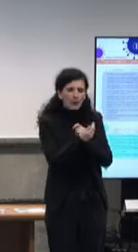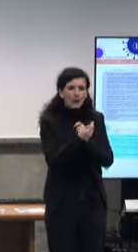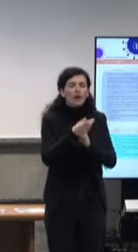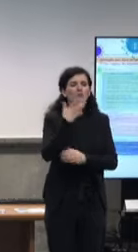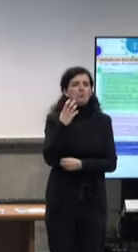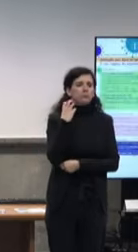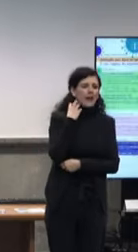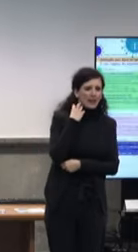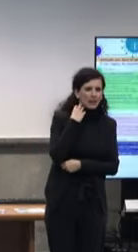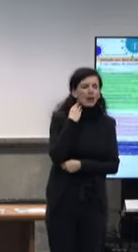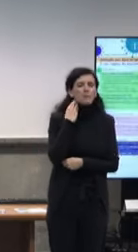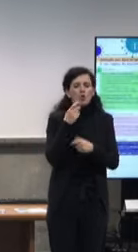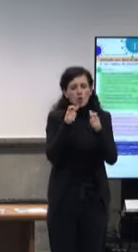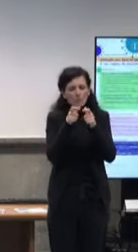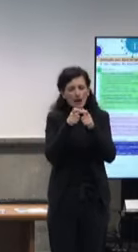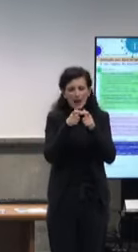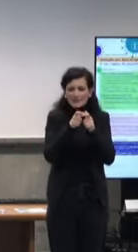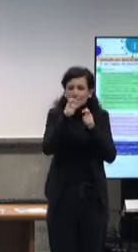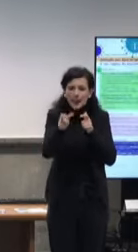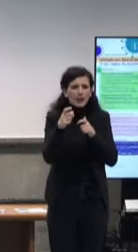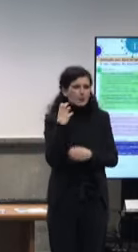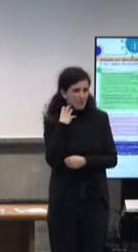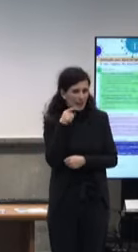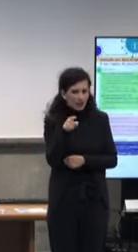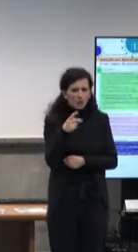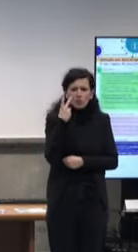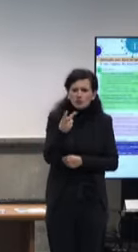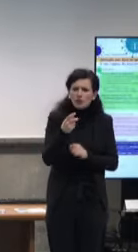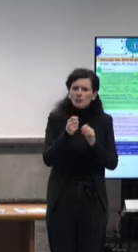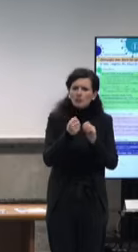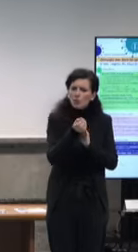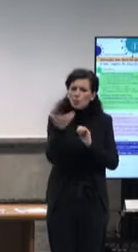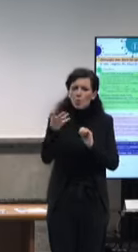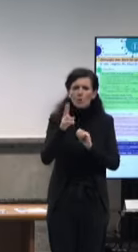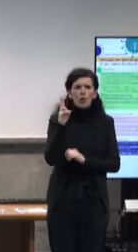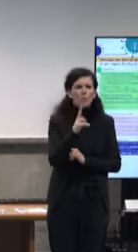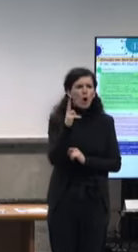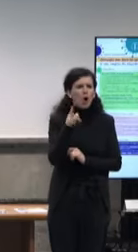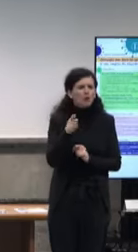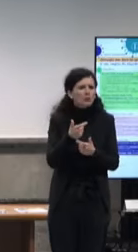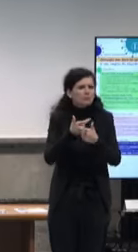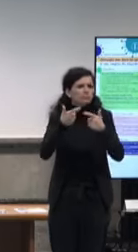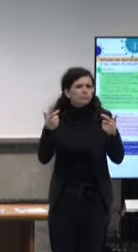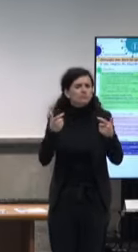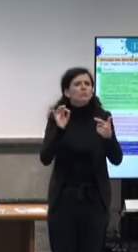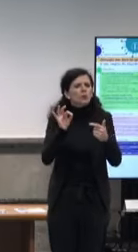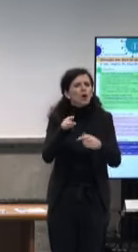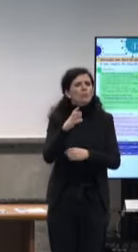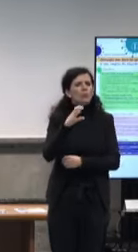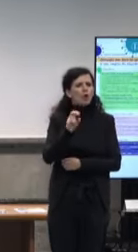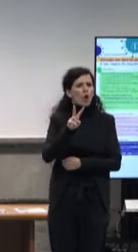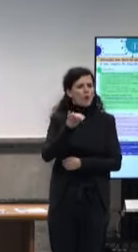in cui enormemente più alto rispetto ai morti che sono stati attribuiti al co field